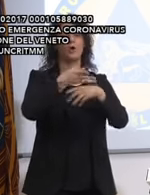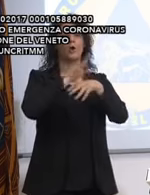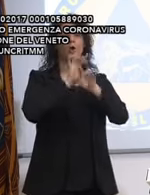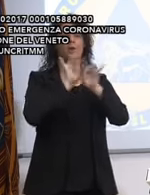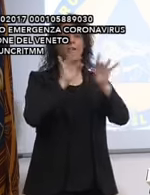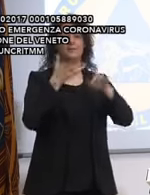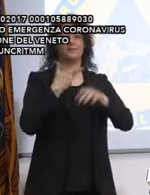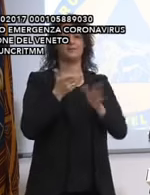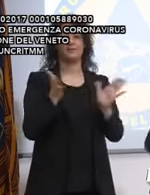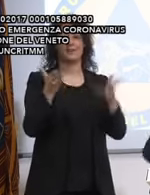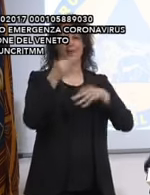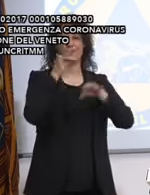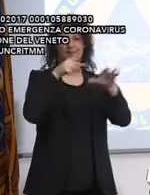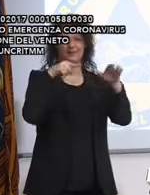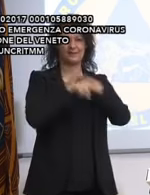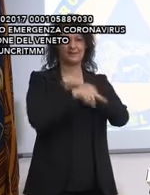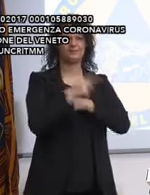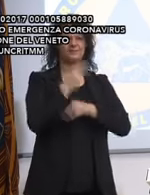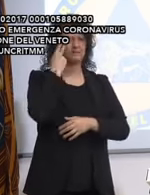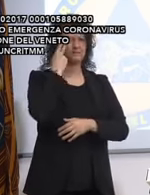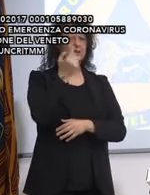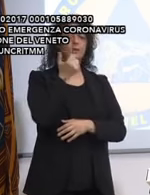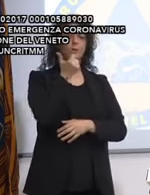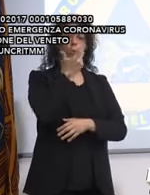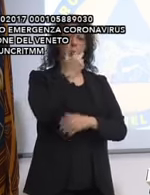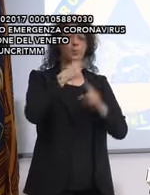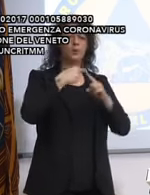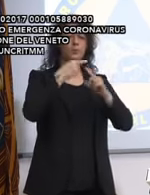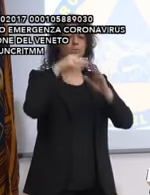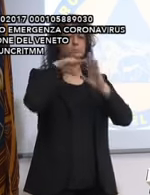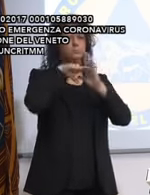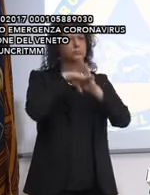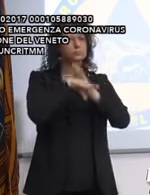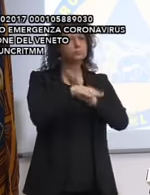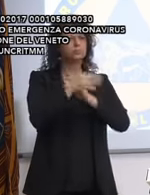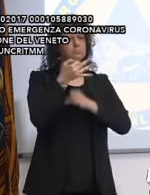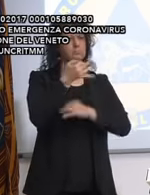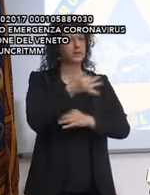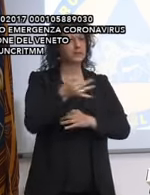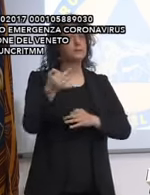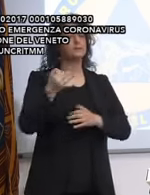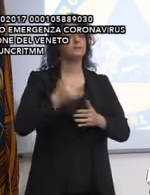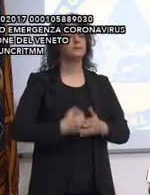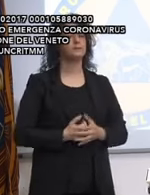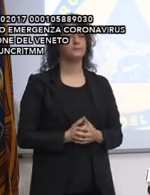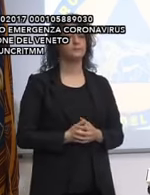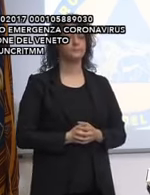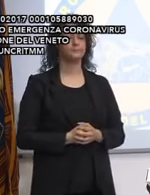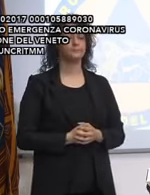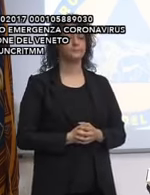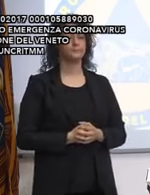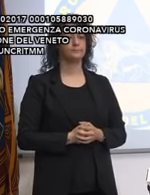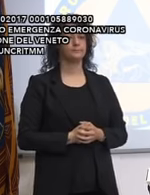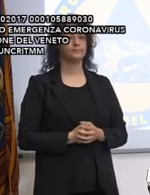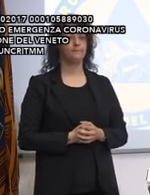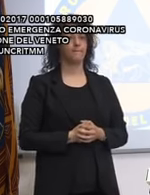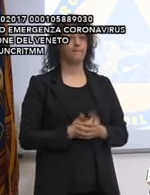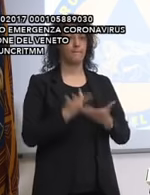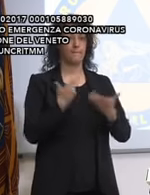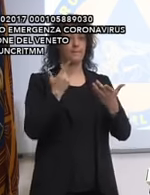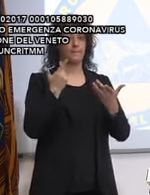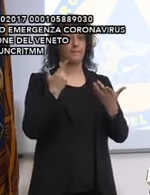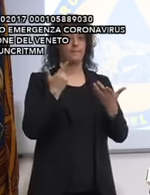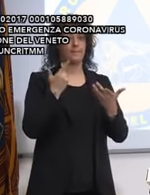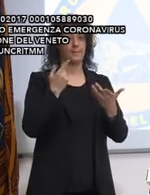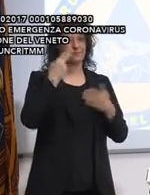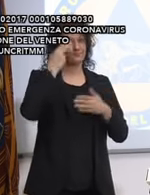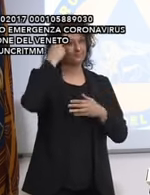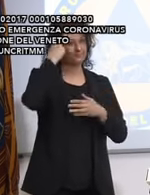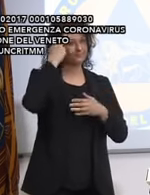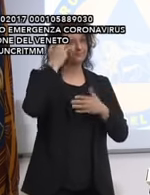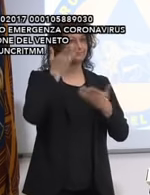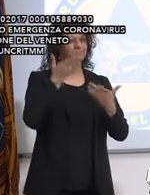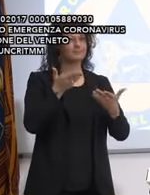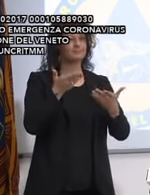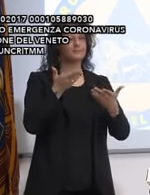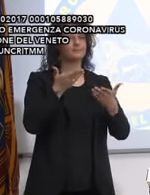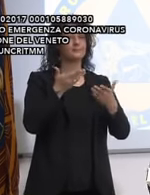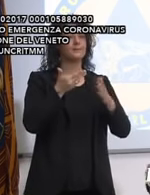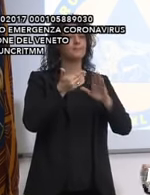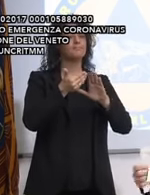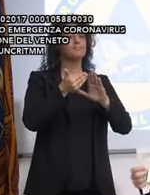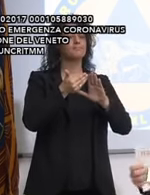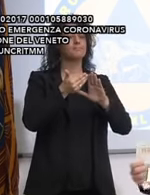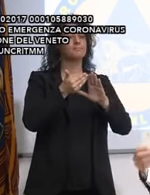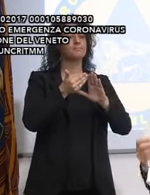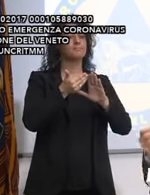Vedete che il dato è andato giù bene, basti pensare che avevamo di terapie intensive